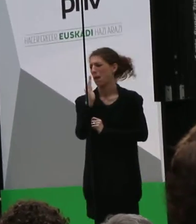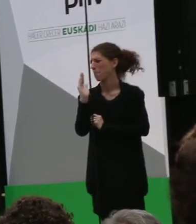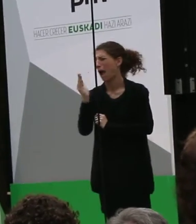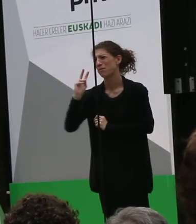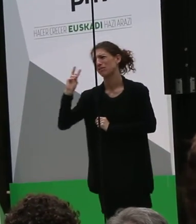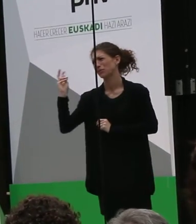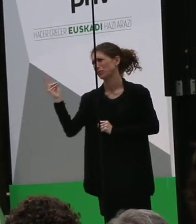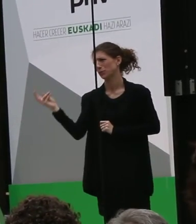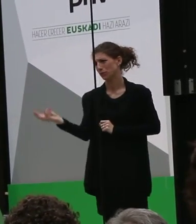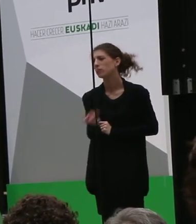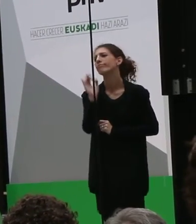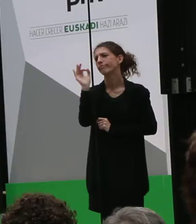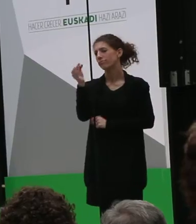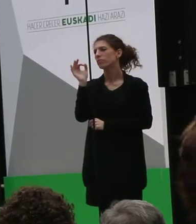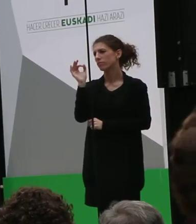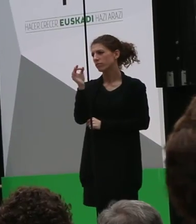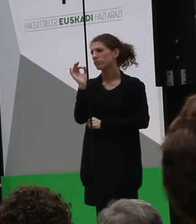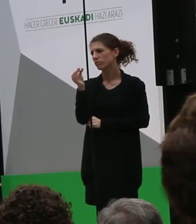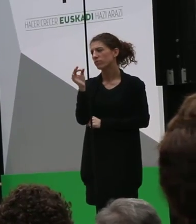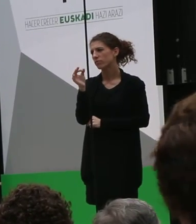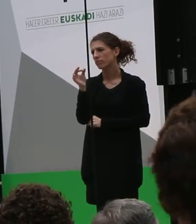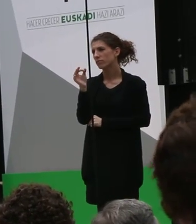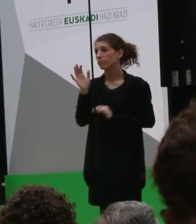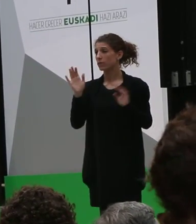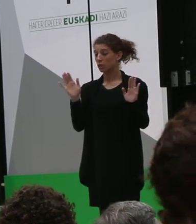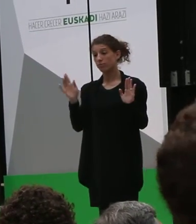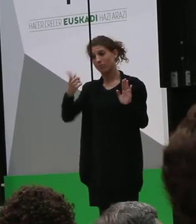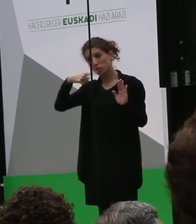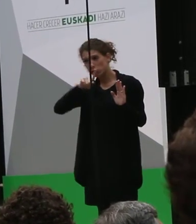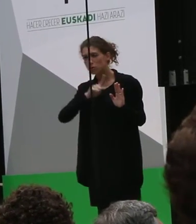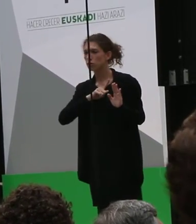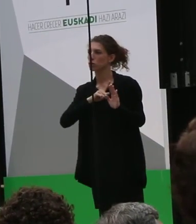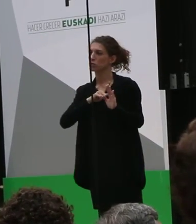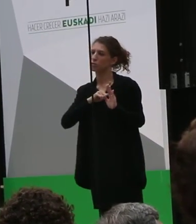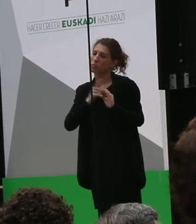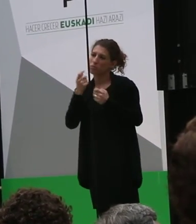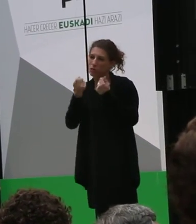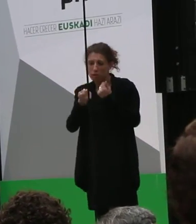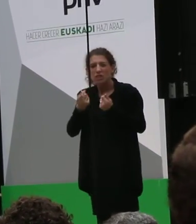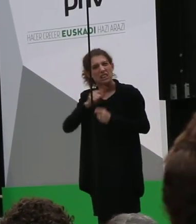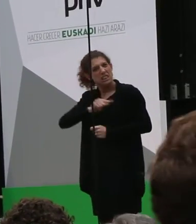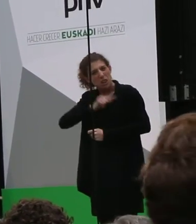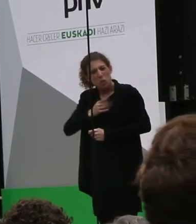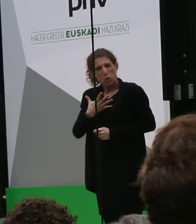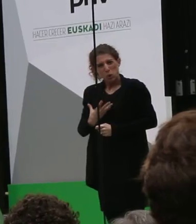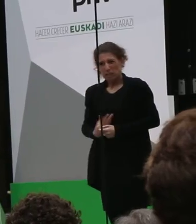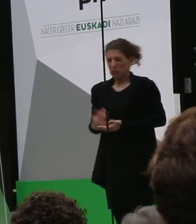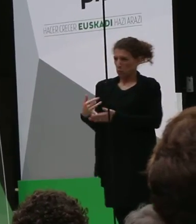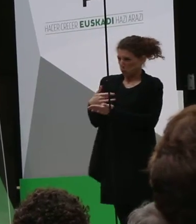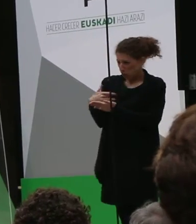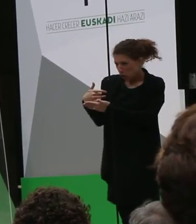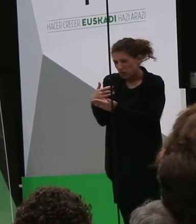hainbat familiarentzat. Gure ongizatia ahaldu du, triste egon gara, goibel